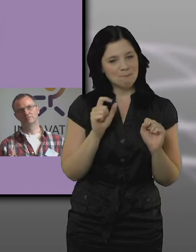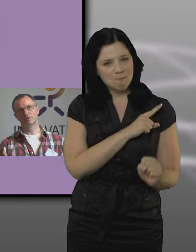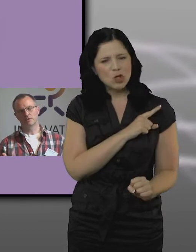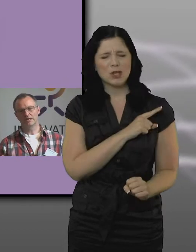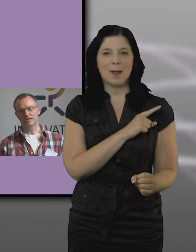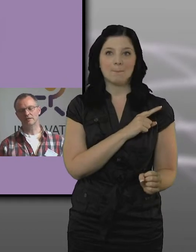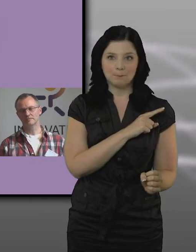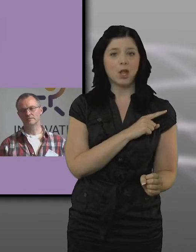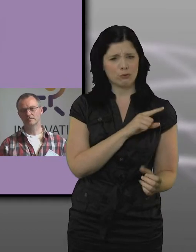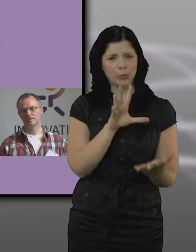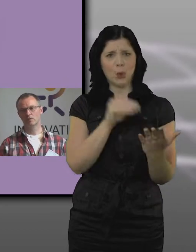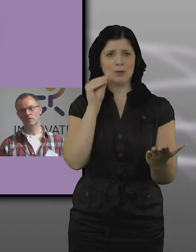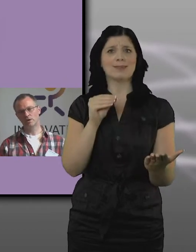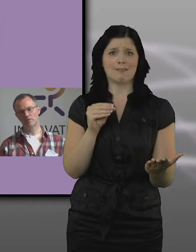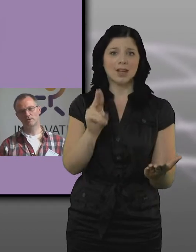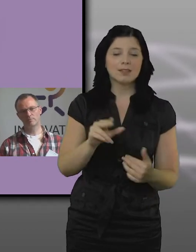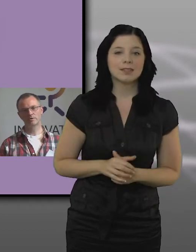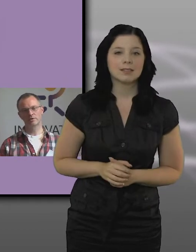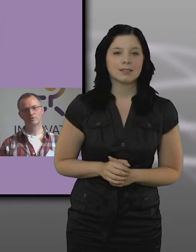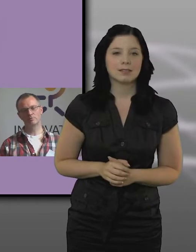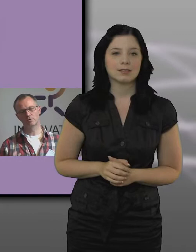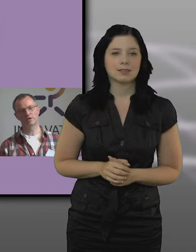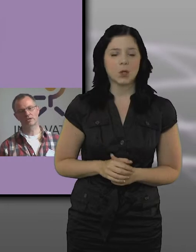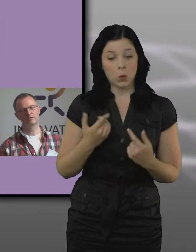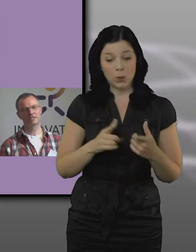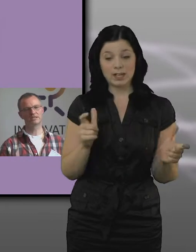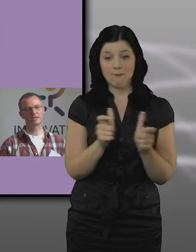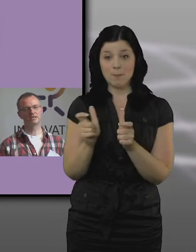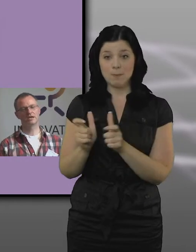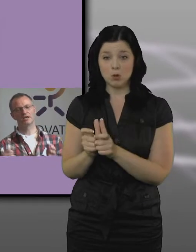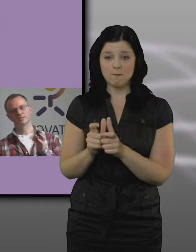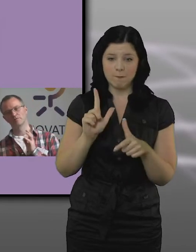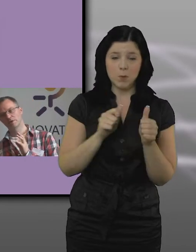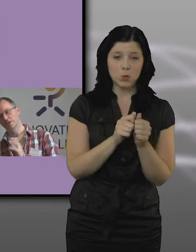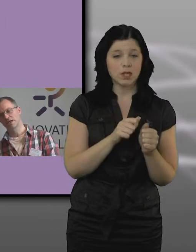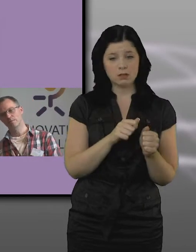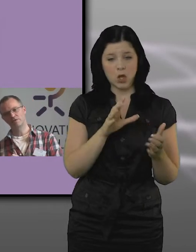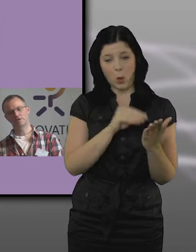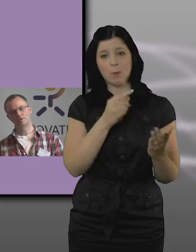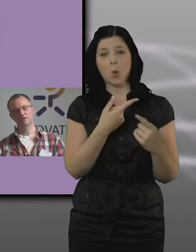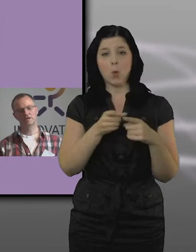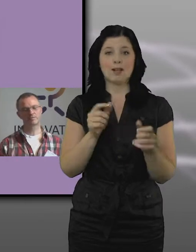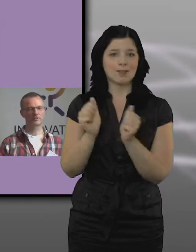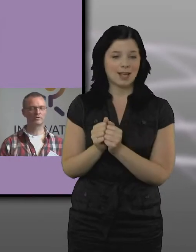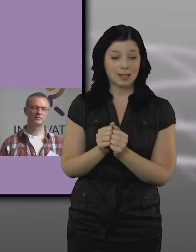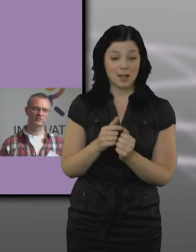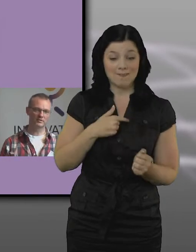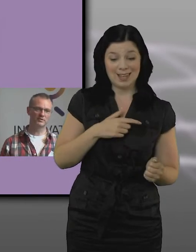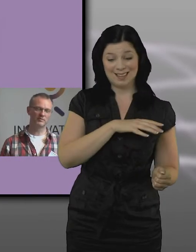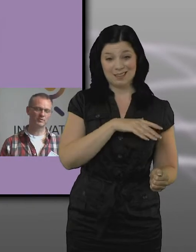alltså tolkning. Och de här olika förbunden, de tolkar det på sitt sätt. Sen får man ta hjälp. Vi har ju tagit hjälp